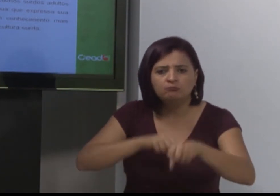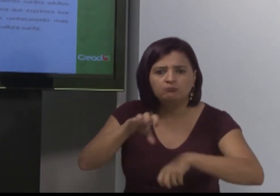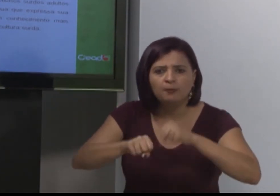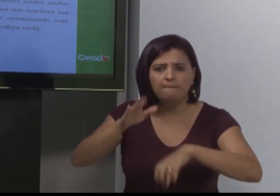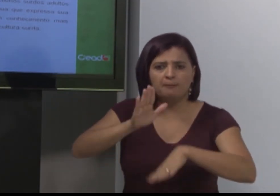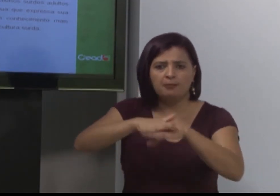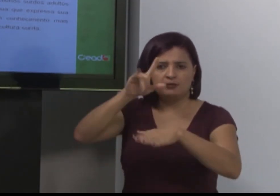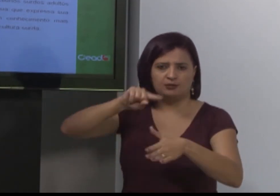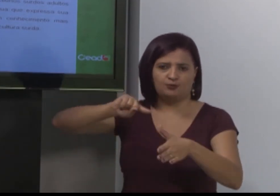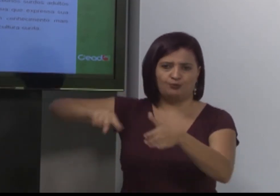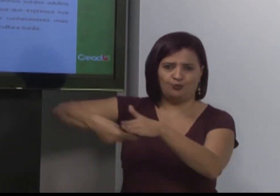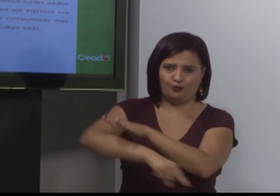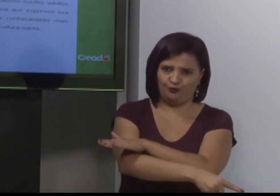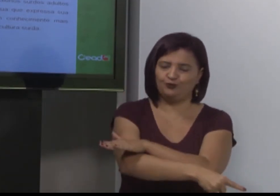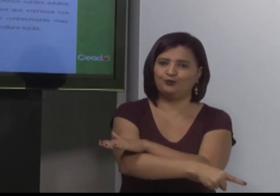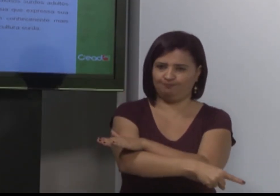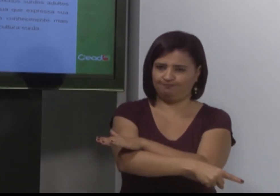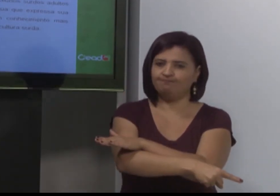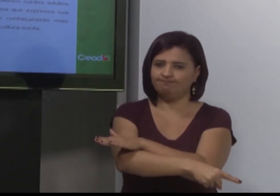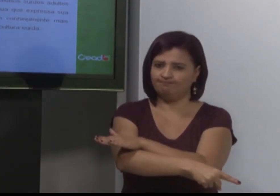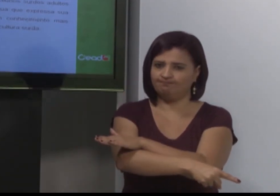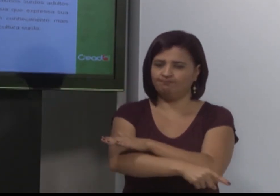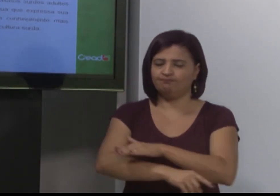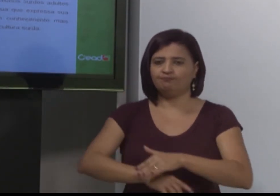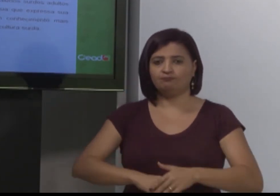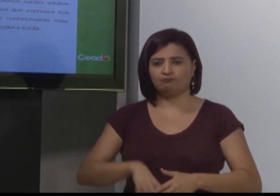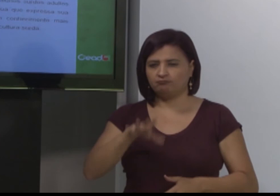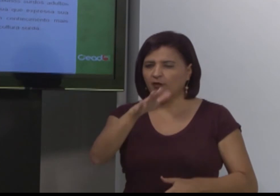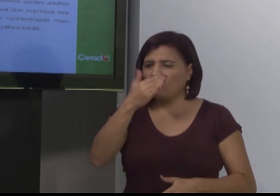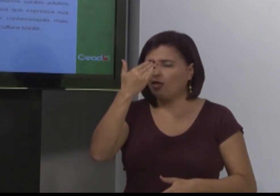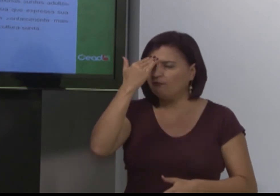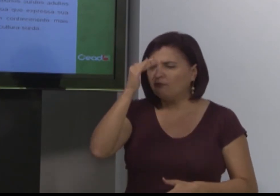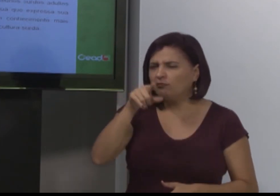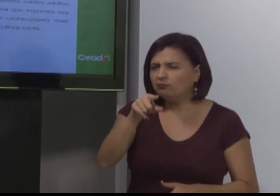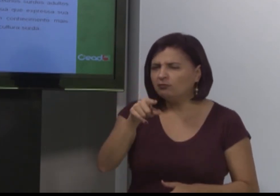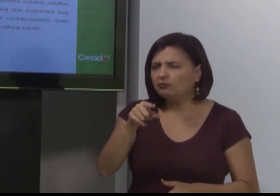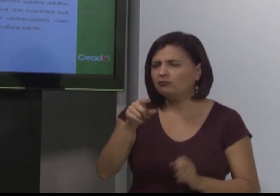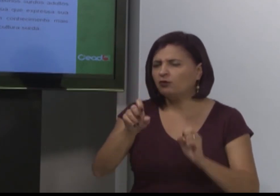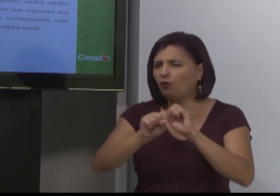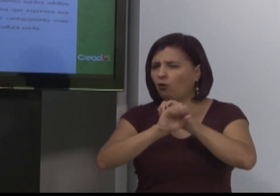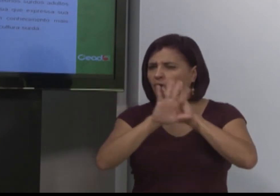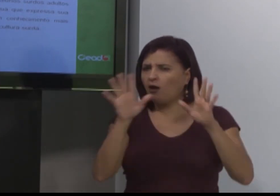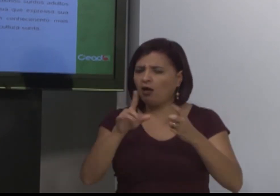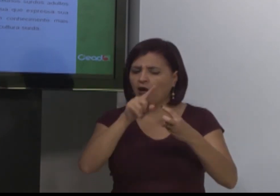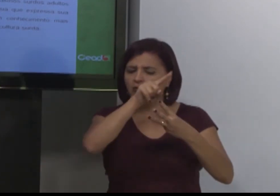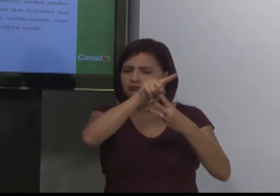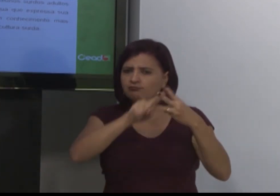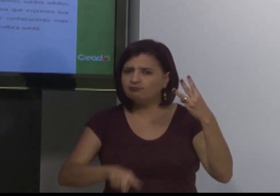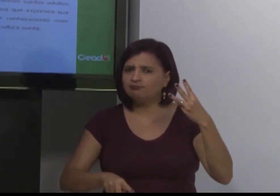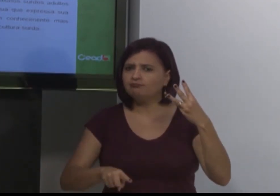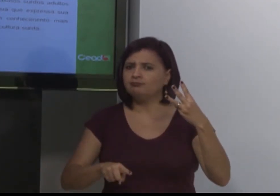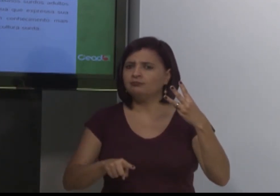adentrando nessas especificidades. Ficou claro para vocês esses 3 níveis? O básico, intermediário e